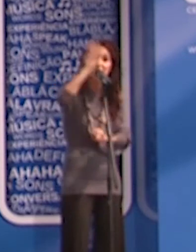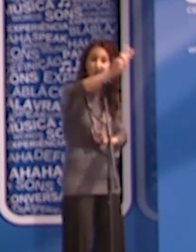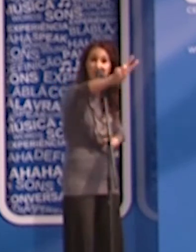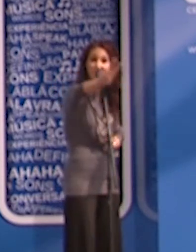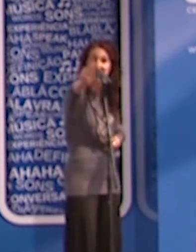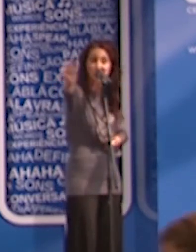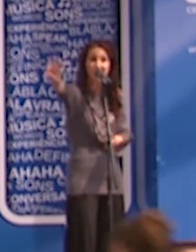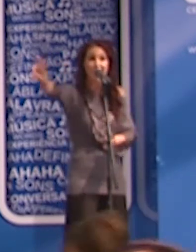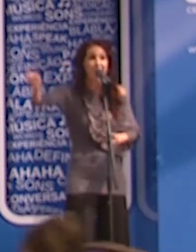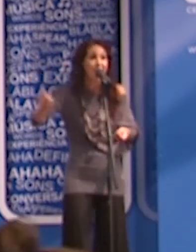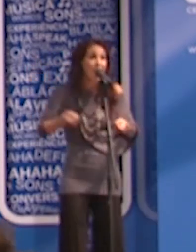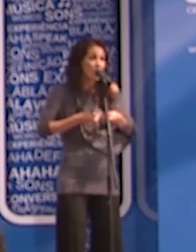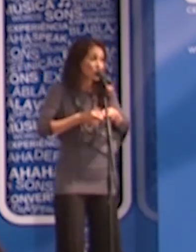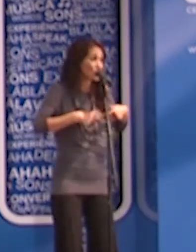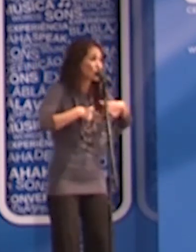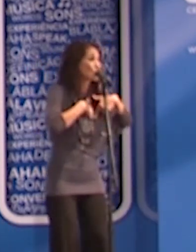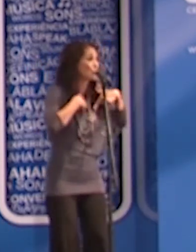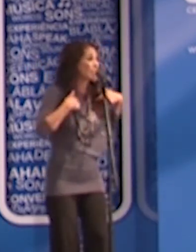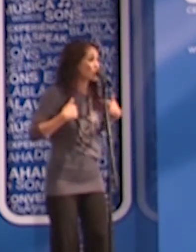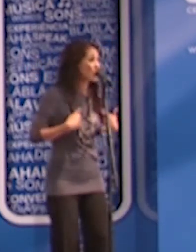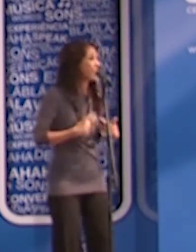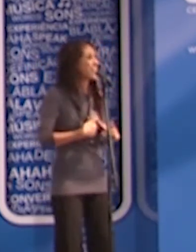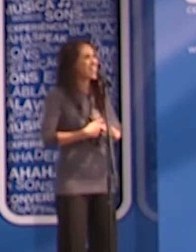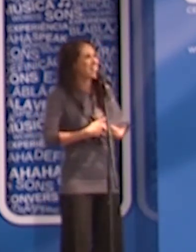Perto da vista, do